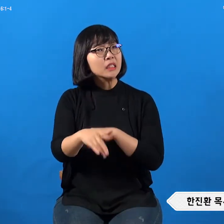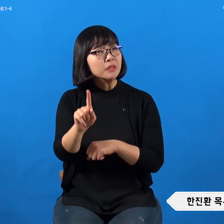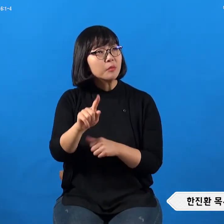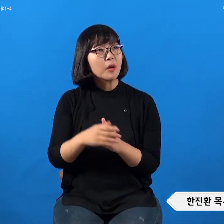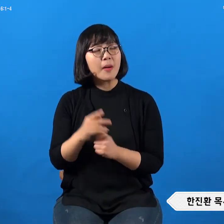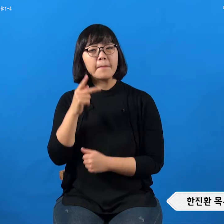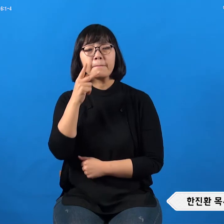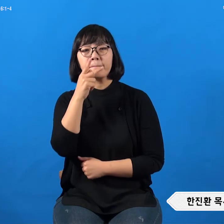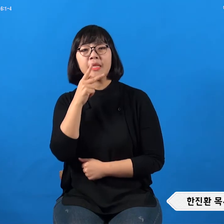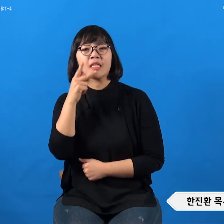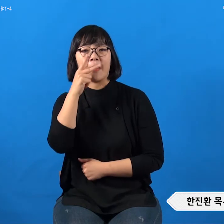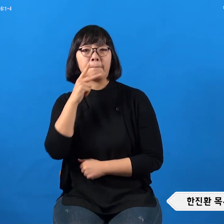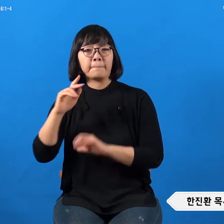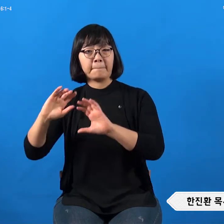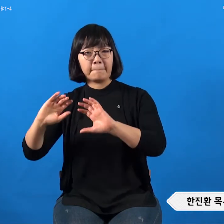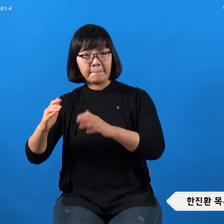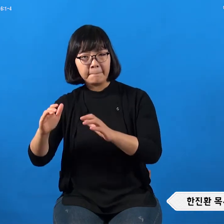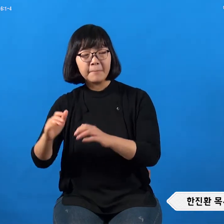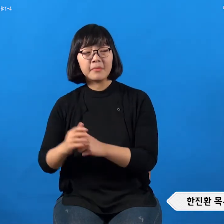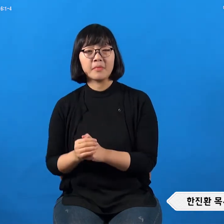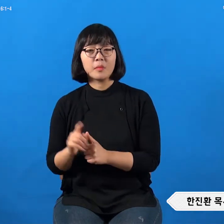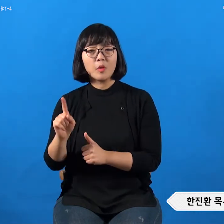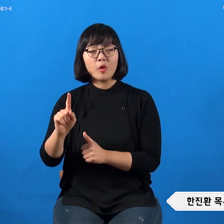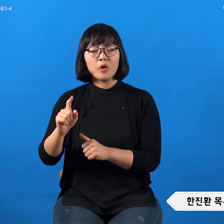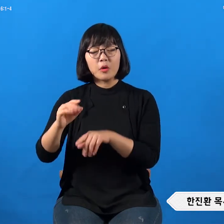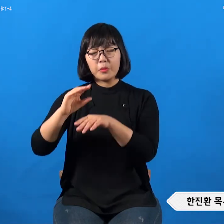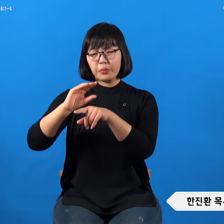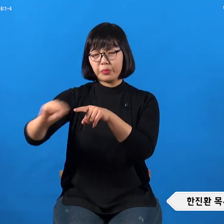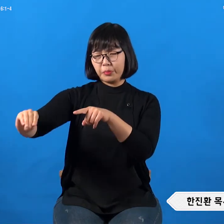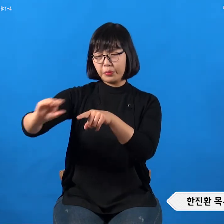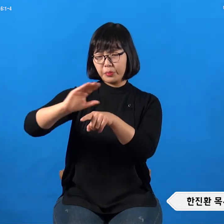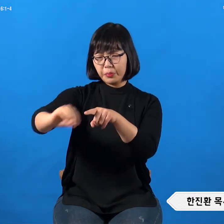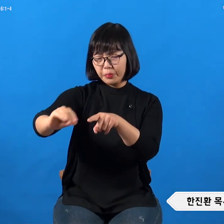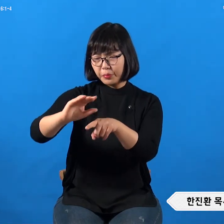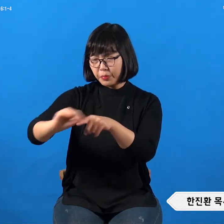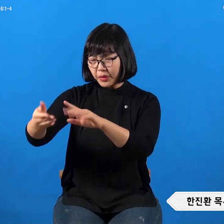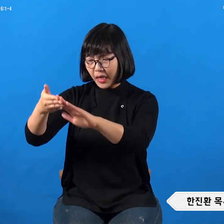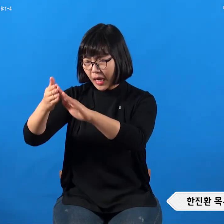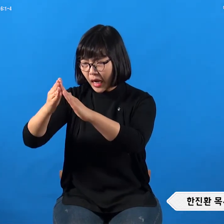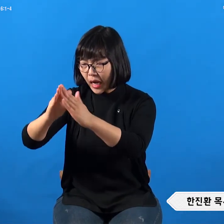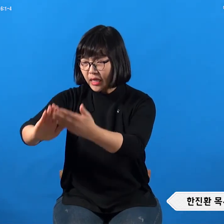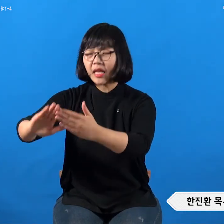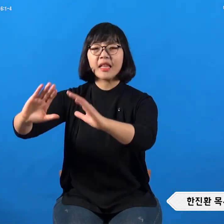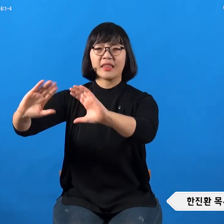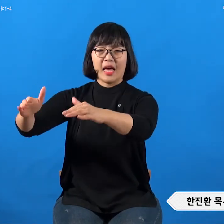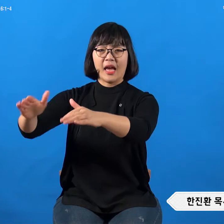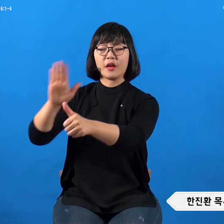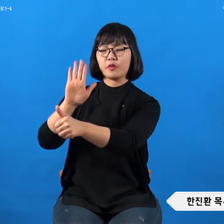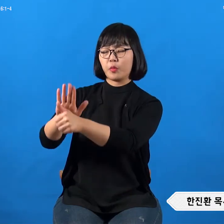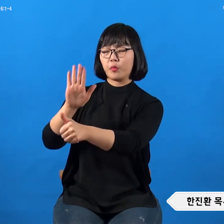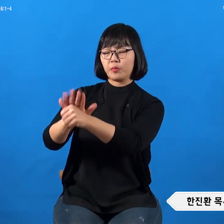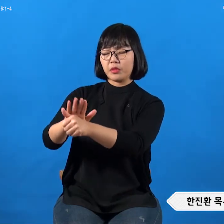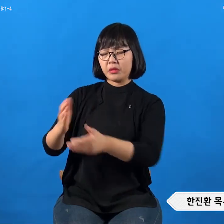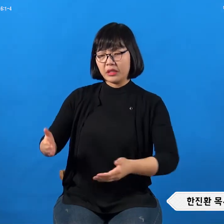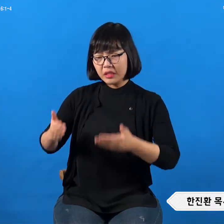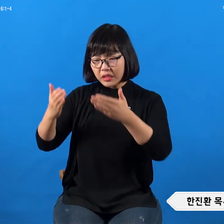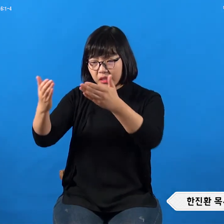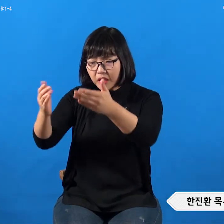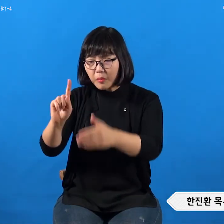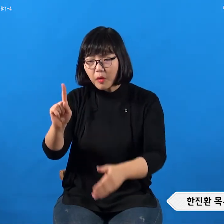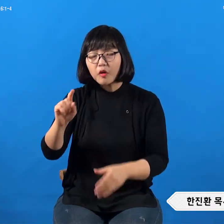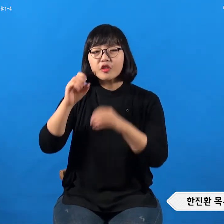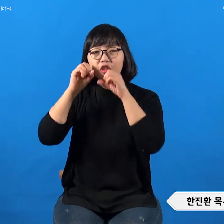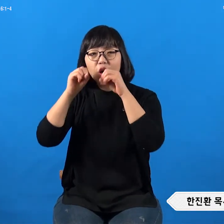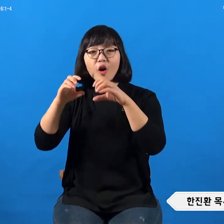방글라데시나 베트남의 어려운 소수 부족 교회들을 돕는 그런 선교 헌금에 해당된다고 말할